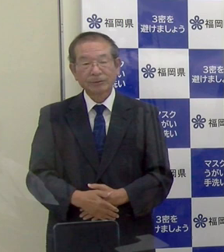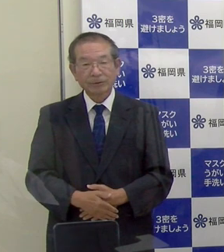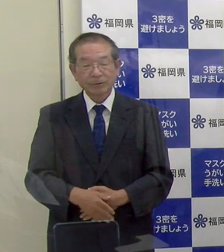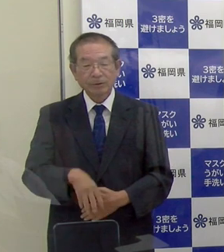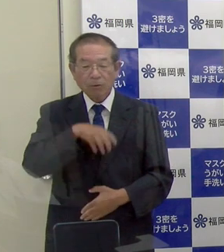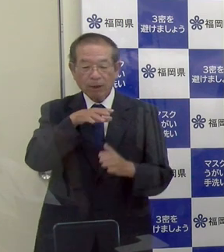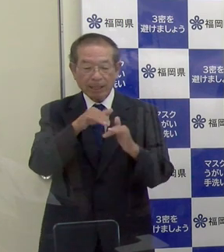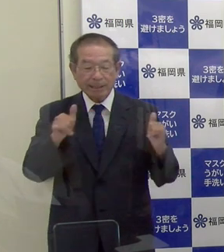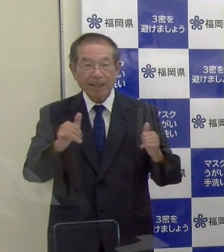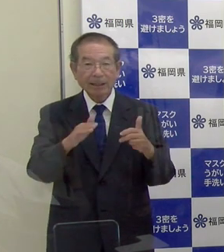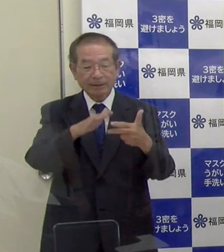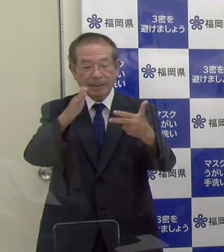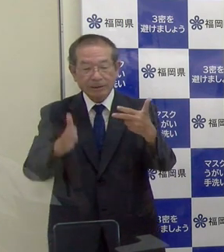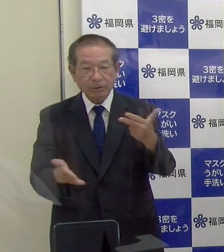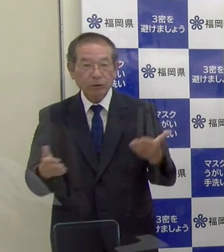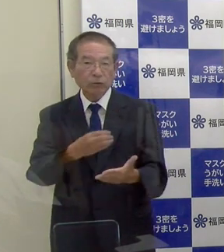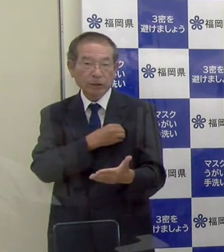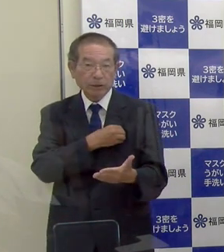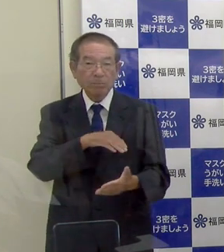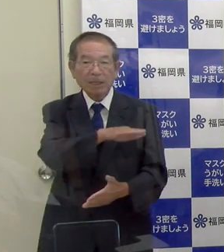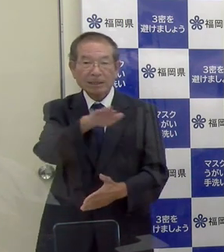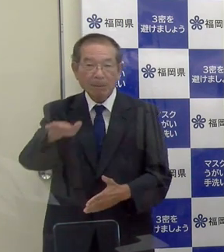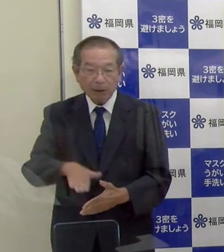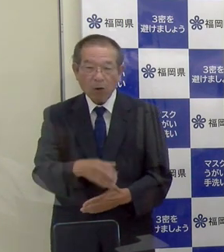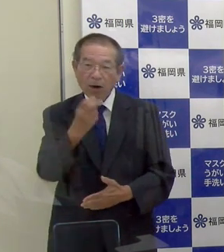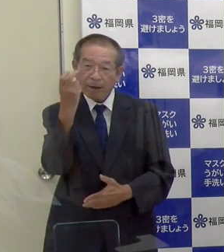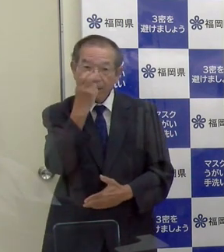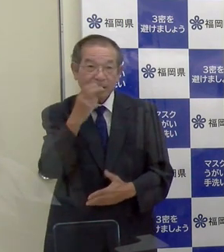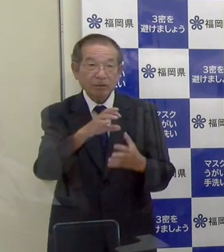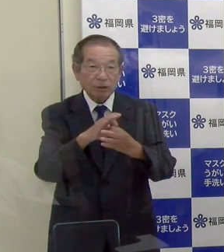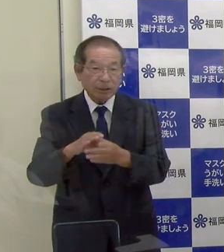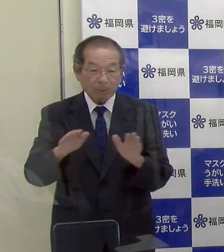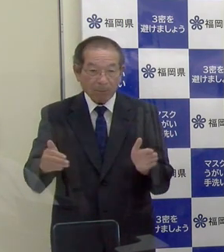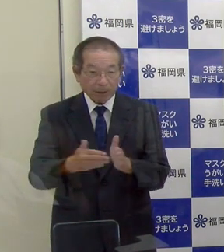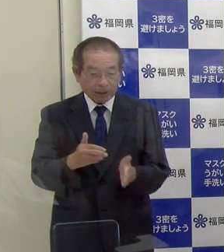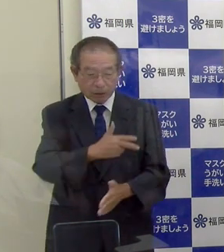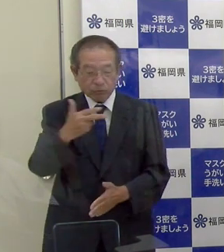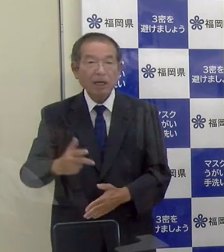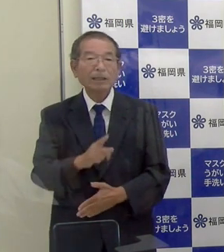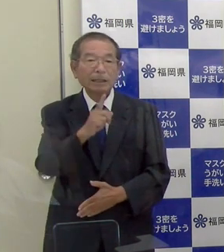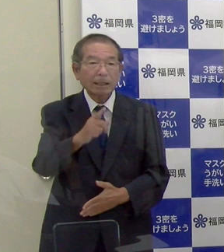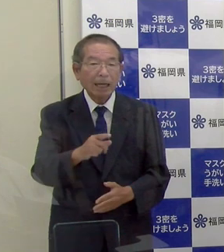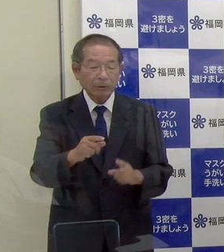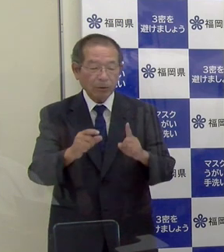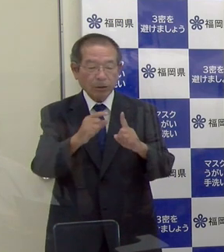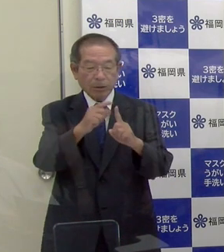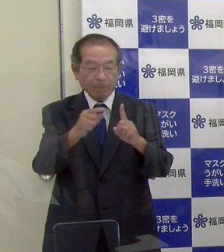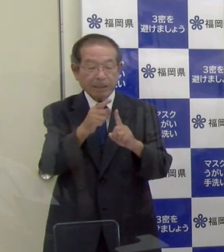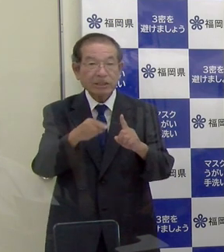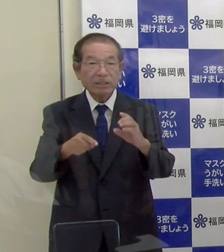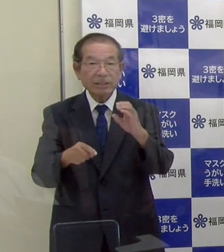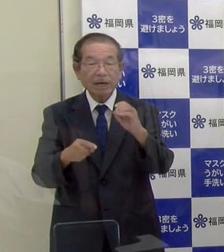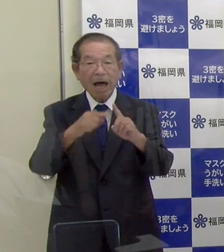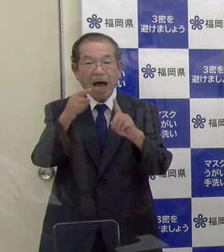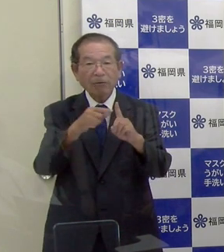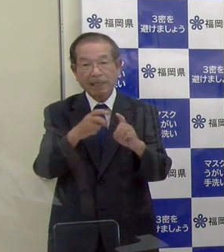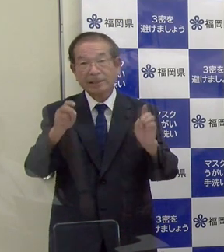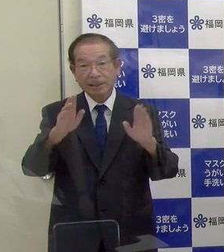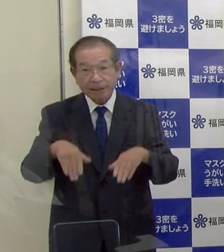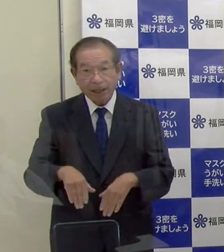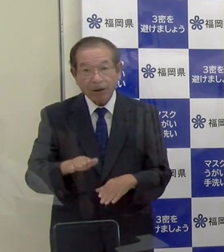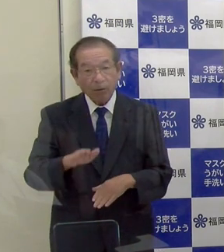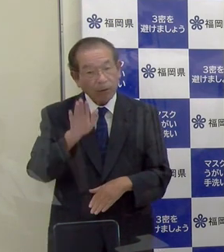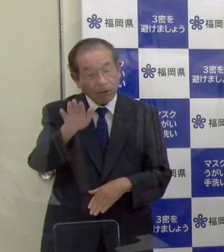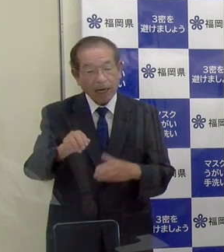高齢者施設の職員の皆様の検査についてこれまで週1回 pcr 検査でございましたがこれを8月から